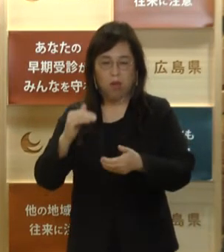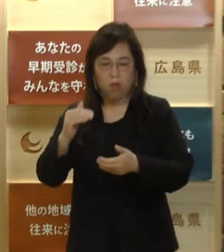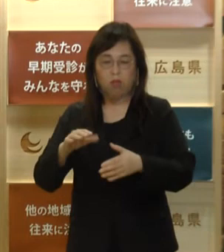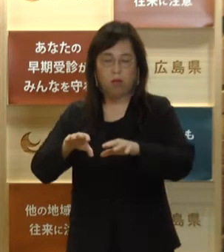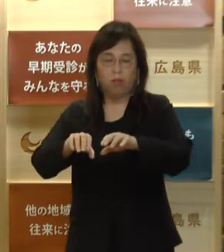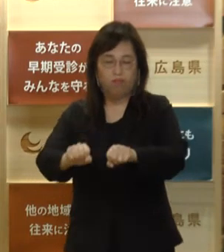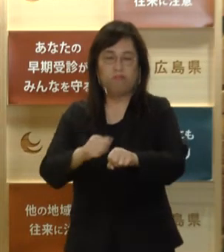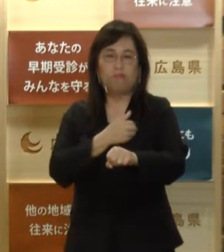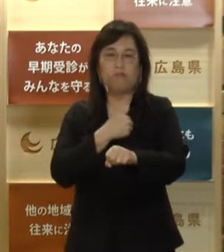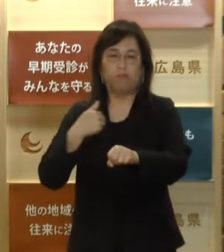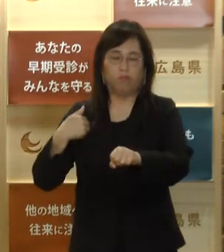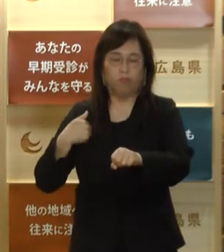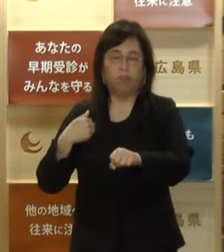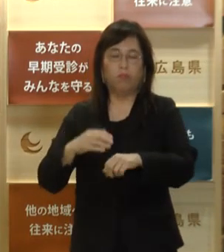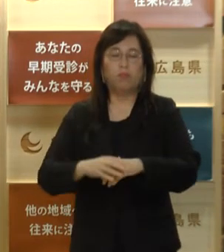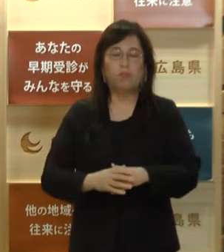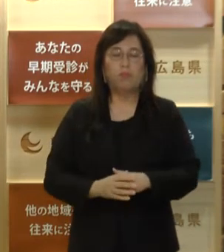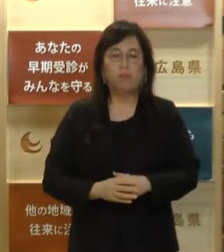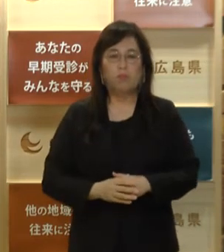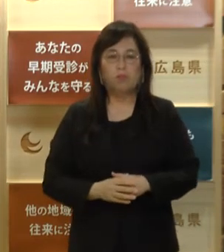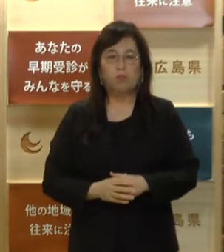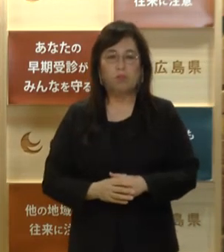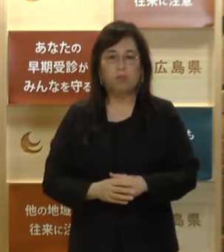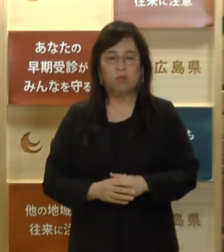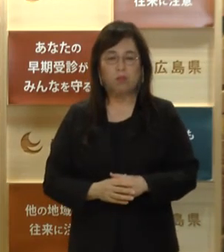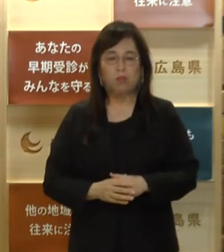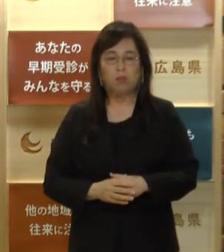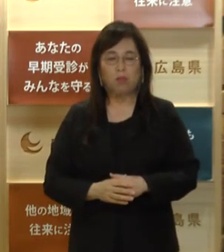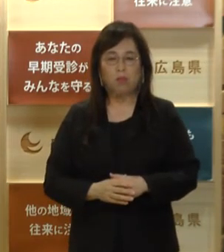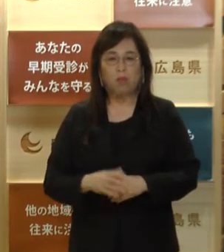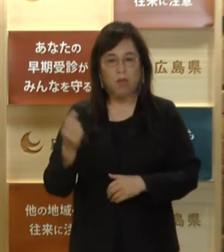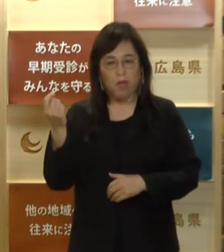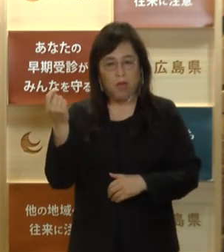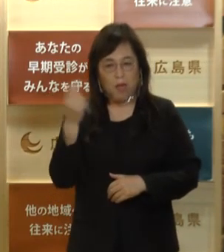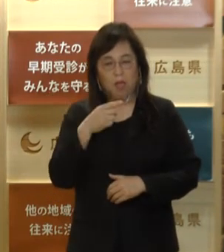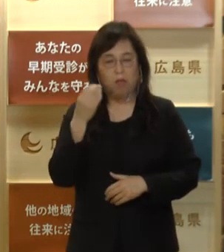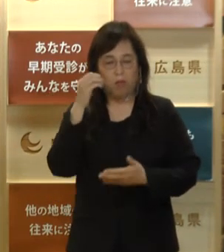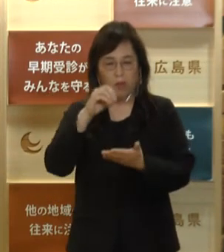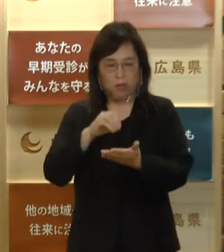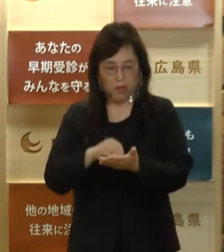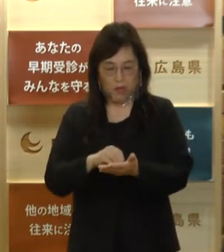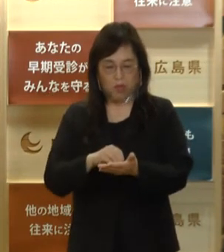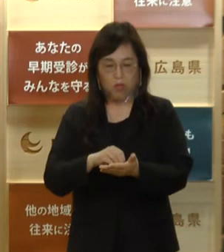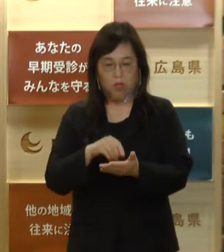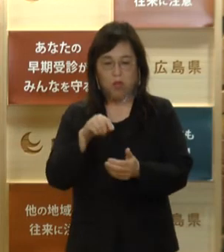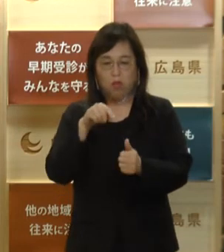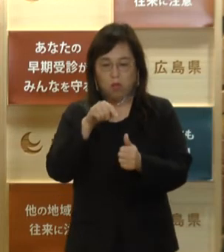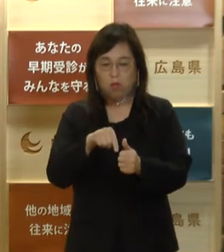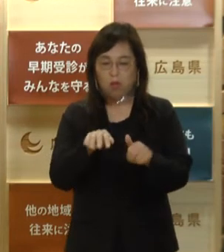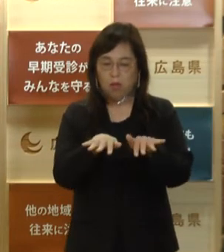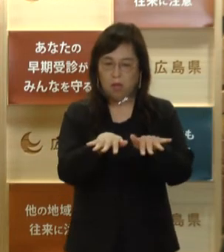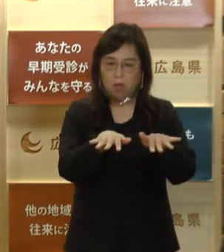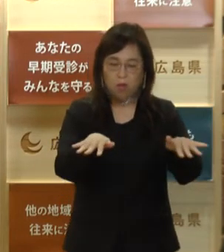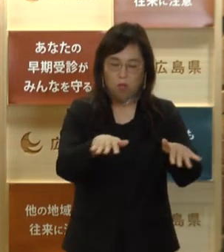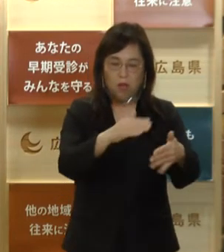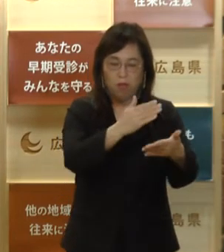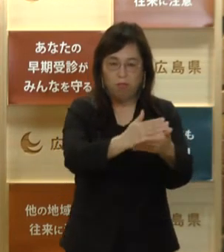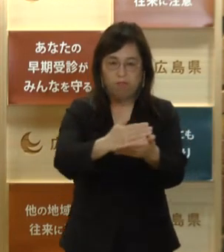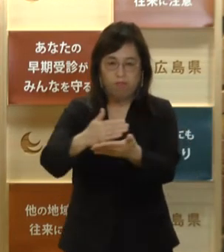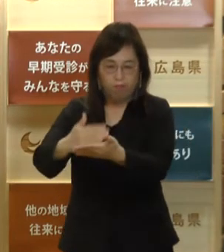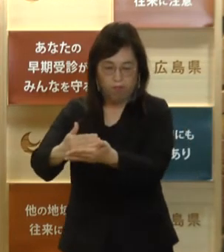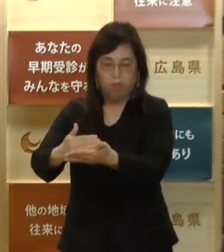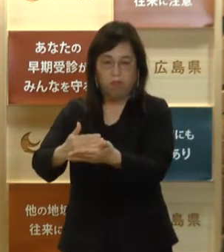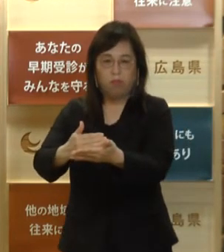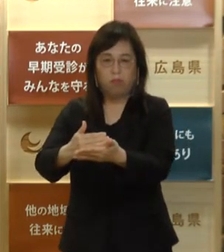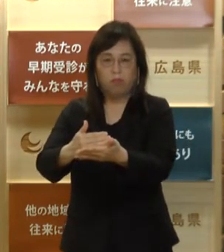であるので、やはりそれが早期発見、それからそこから先の感染経路、遮断